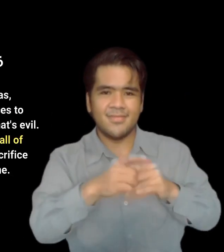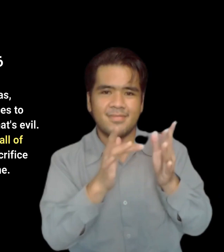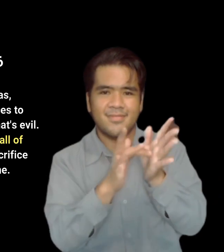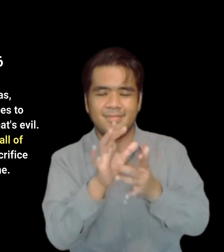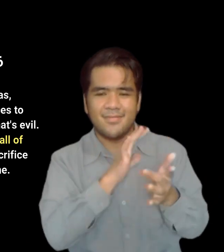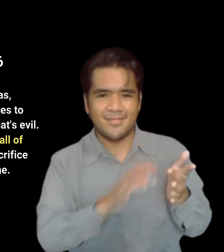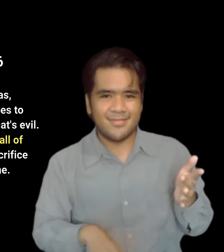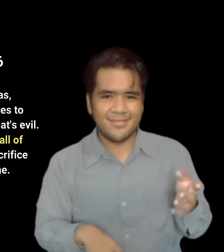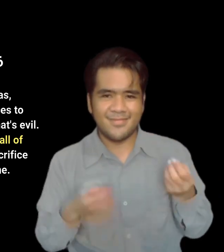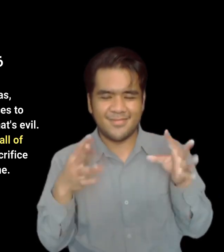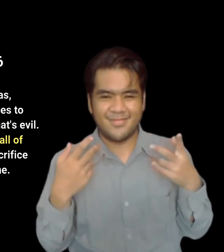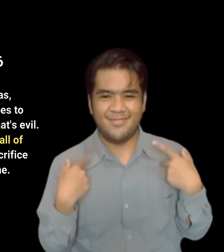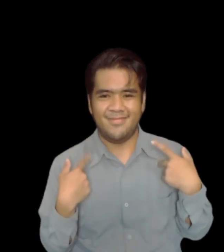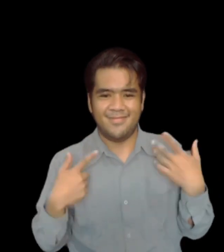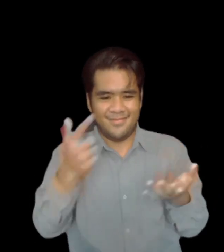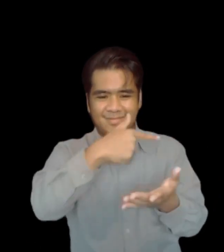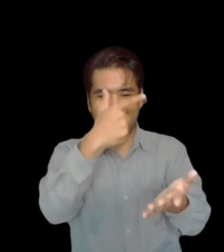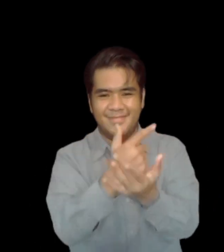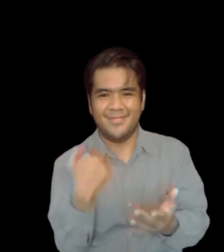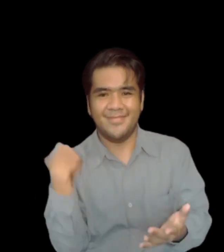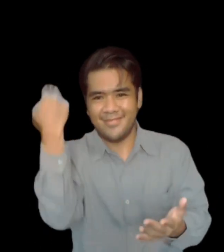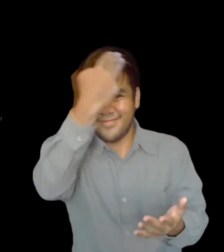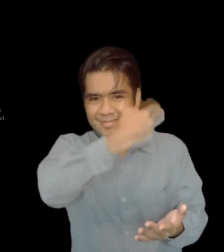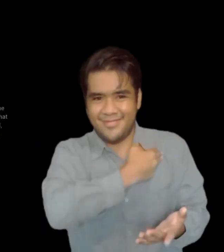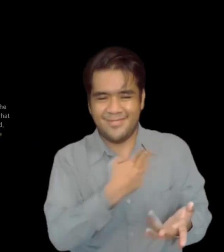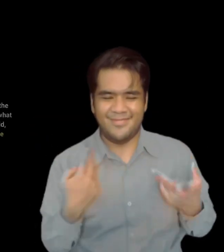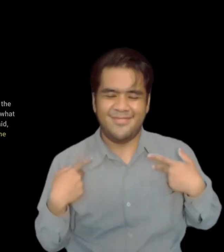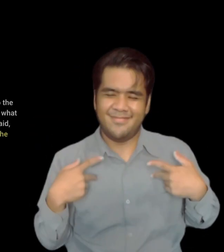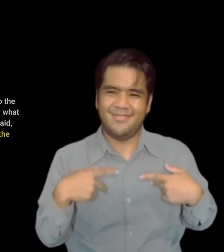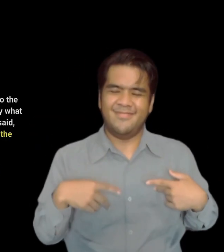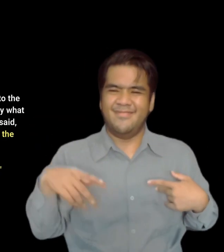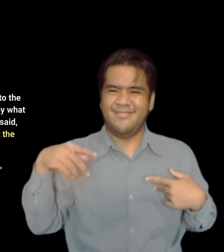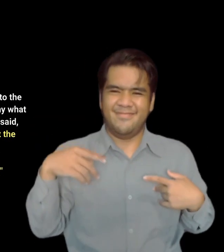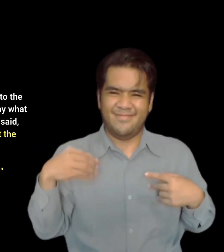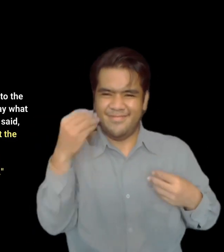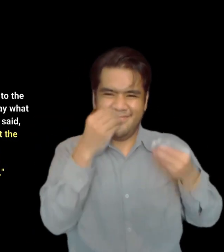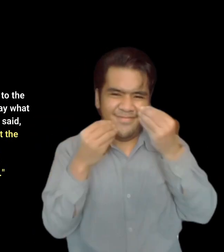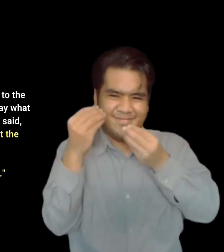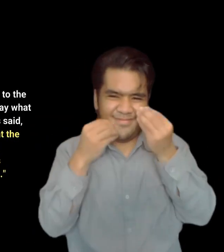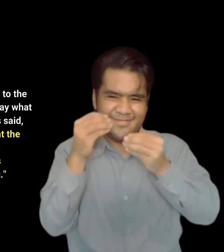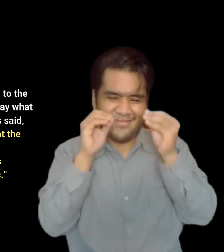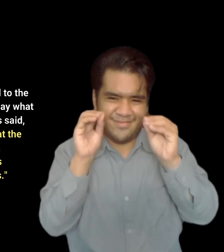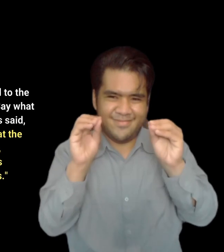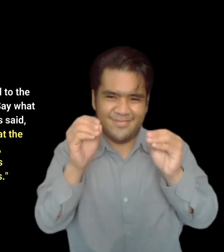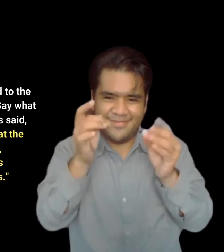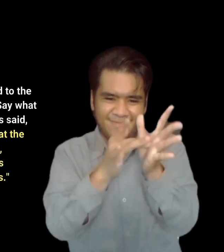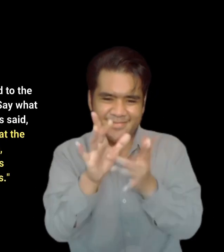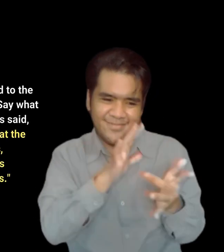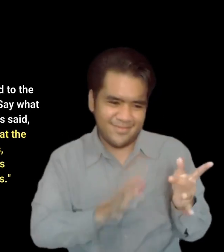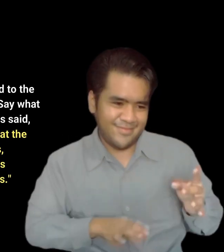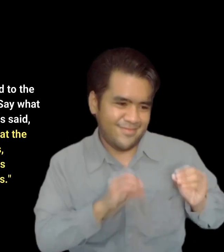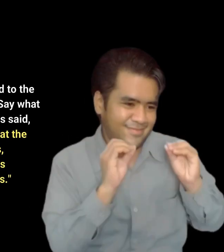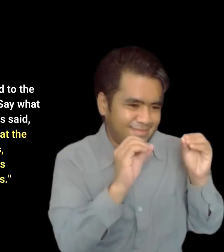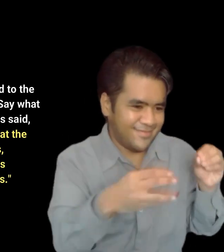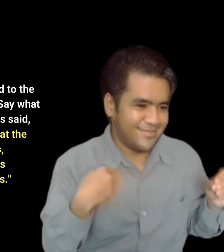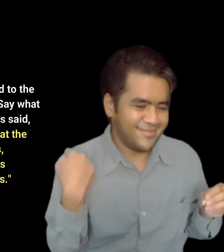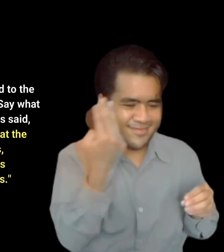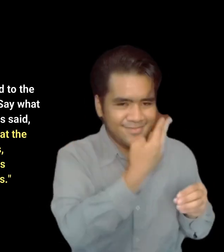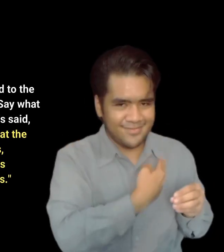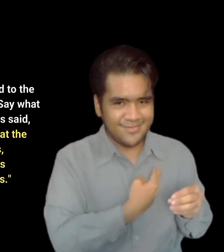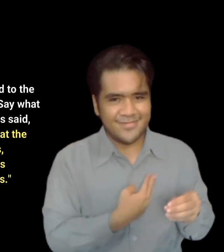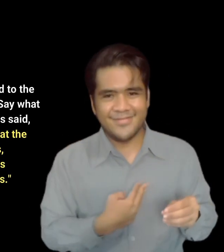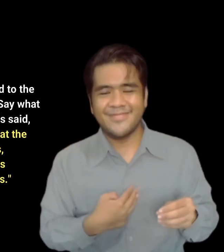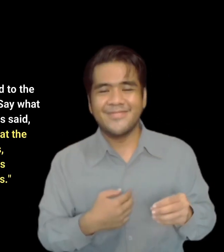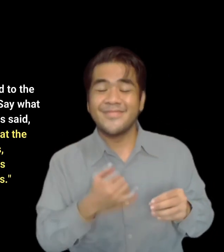na makatakas sa tiwaling mundong ito. At ng Gospel of Mary Magdalene na nagsasabing may mga strange teachings daw ang ating Panginoong Hesus kay